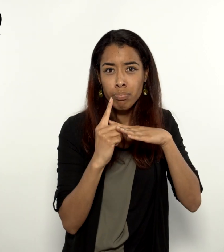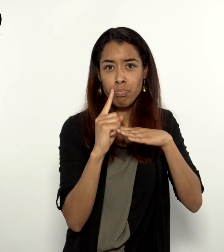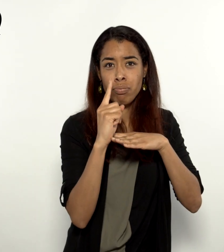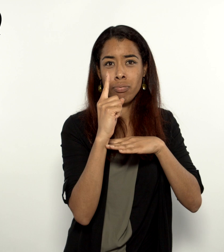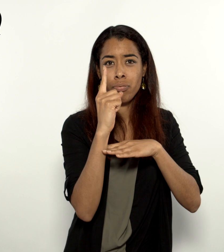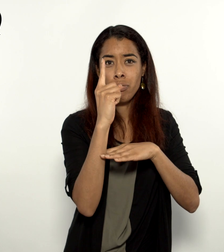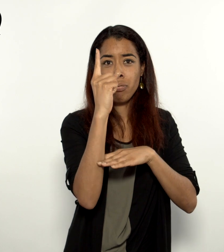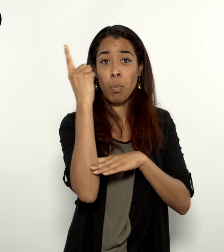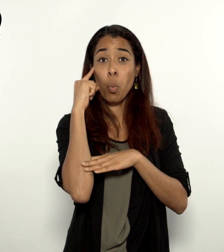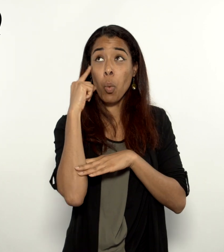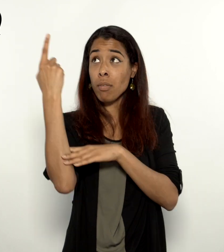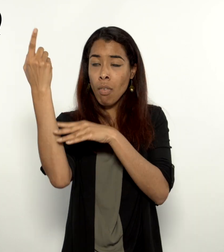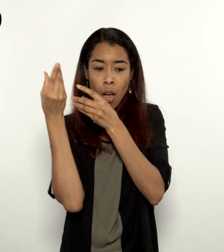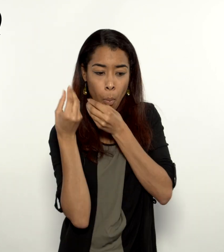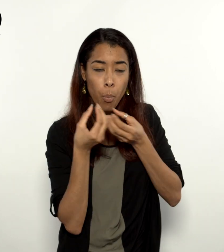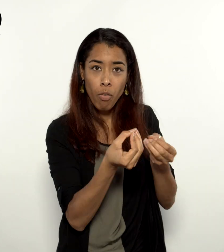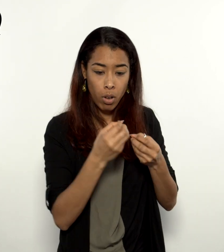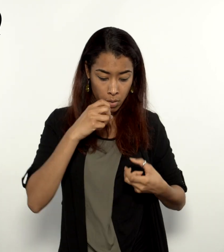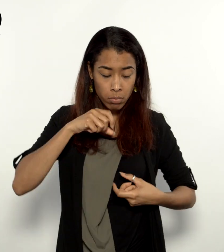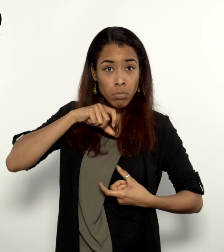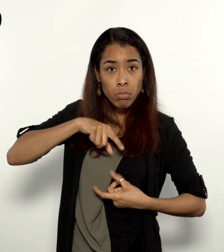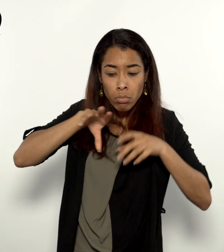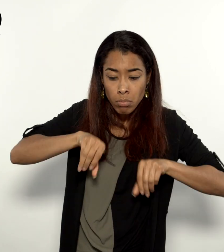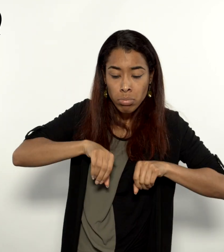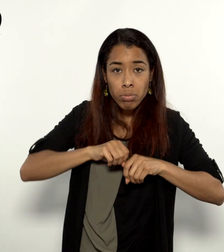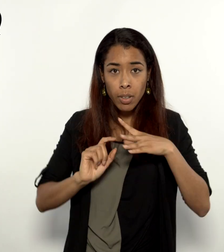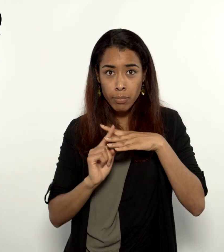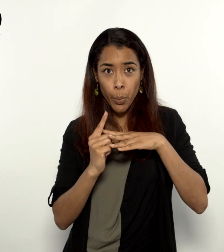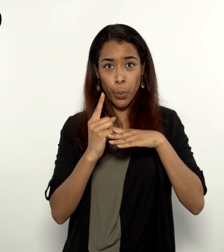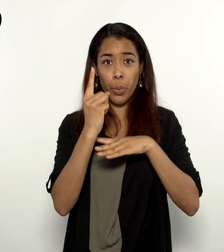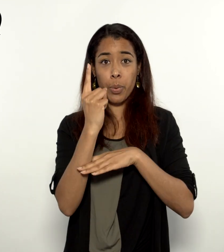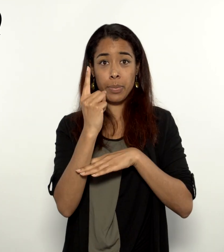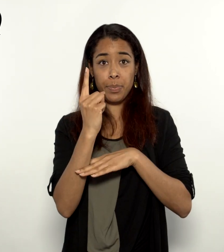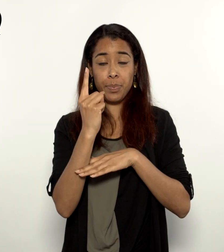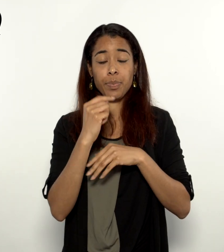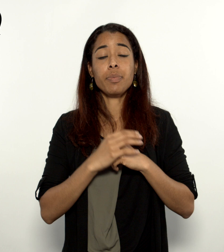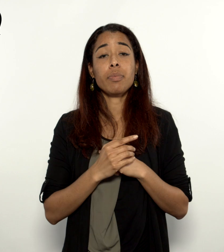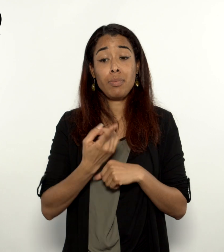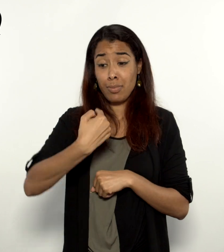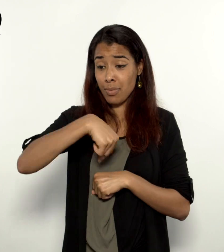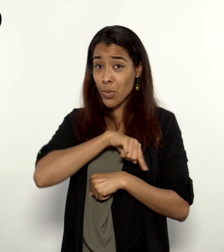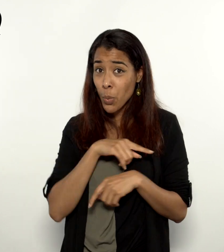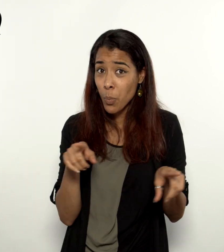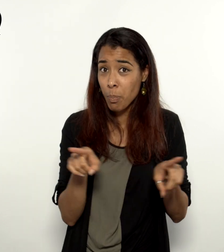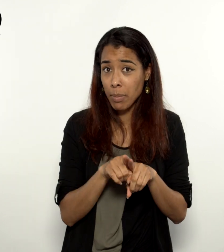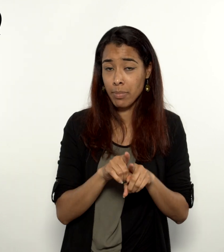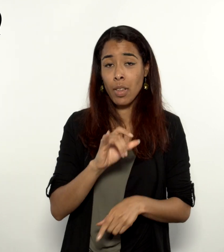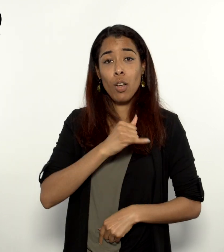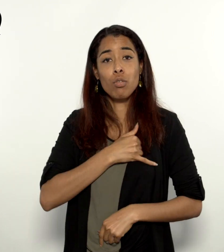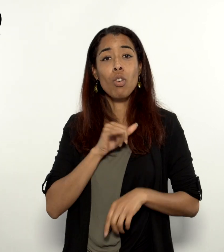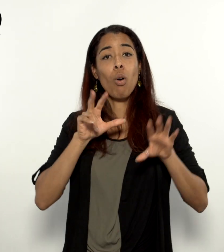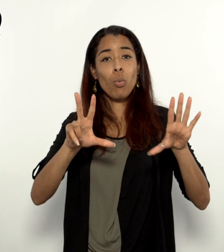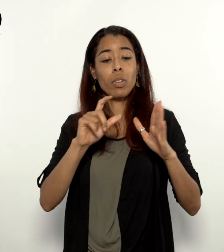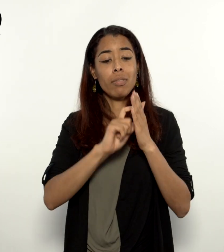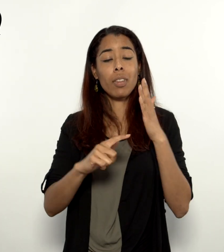du tournesol puisqu'il conditionne son fonctionnement hormonal et sa croissance. Eh bien, il en est de même pour nous. Dans